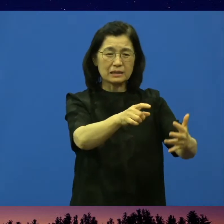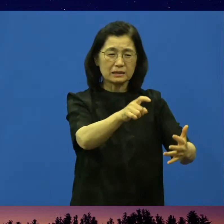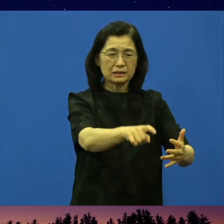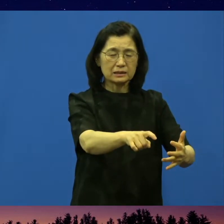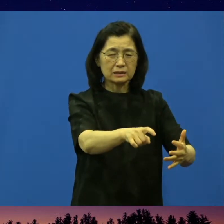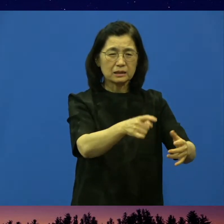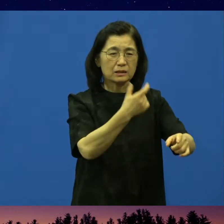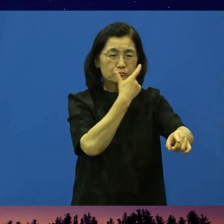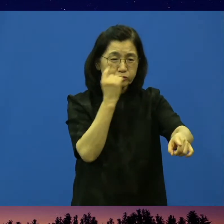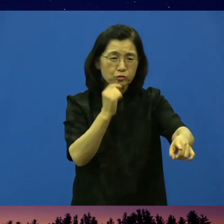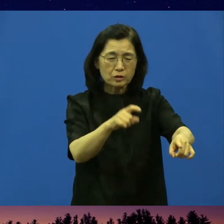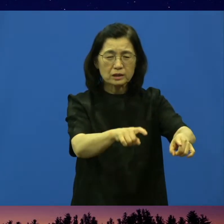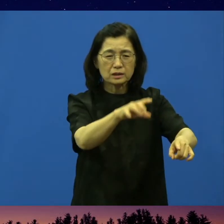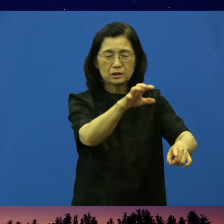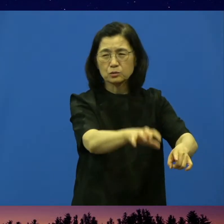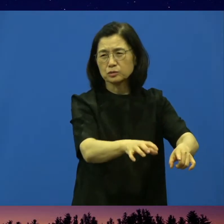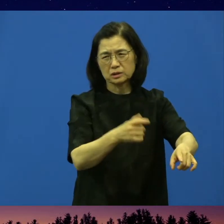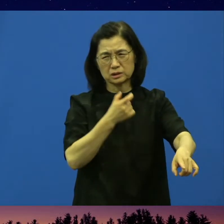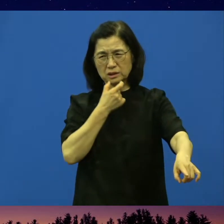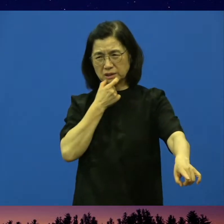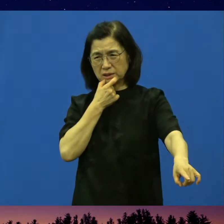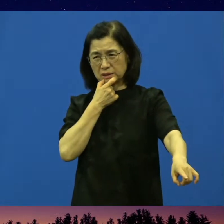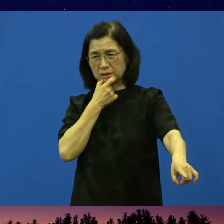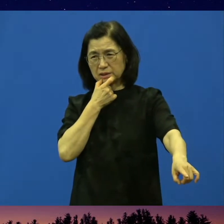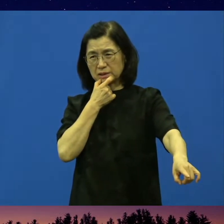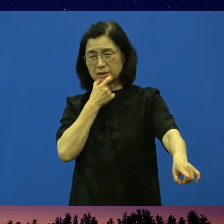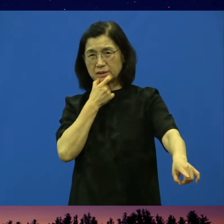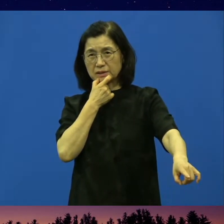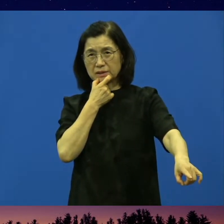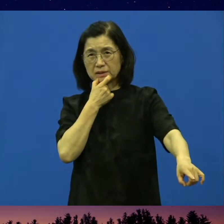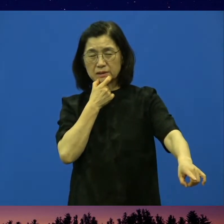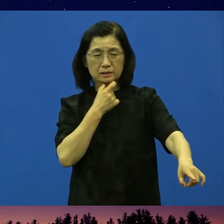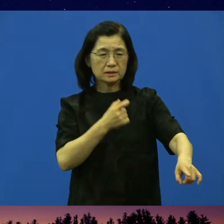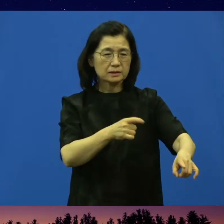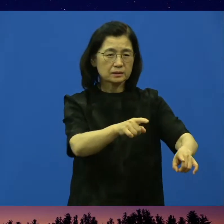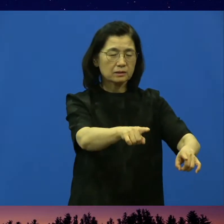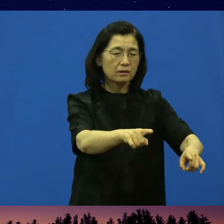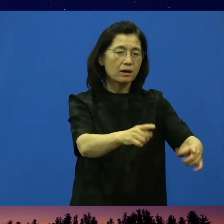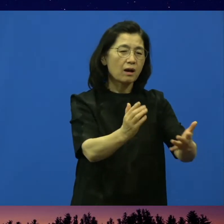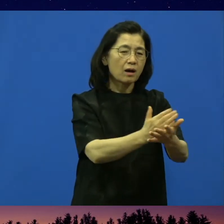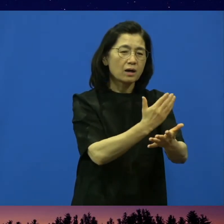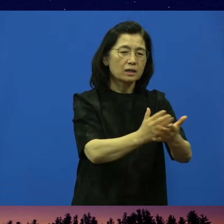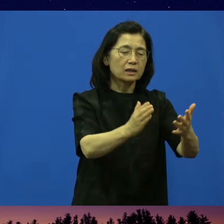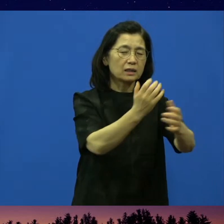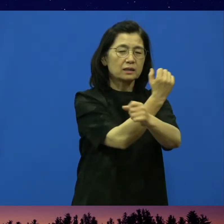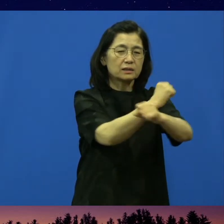그렇습니다. 여러분, 광야는 어떤 곳입니까? 하나님이 아니면 버텨내기 어려운 거예요.